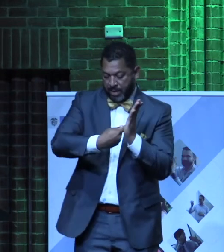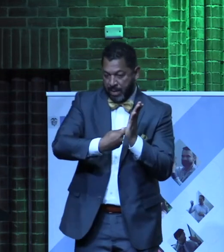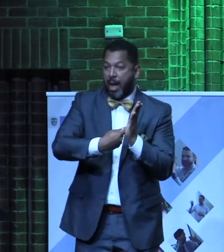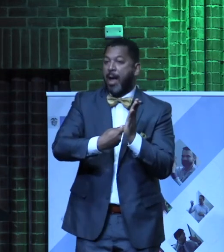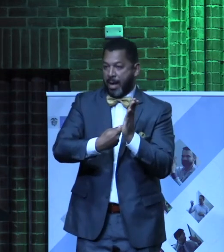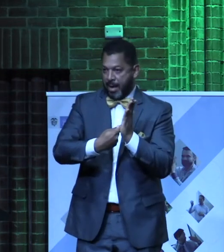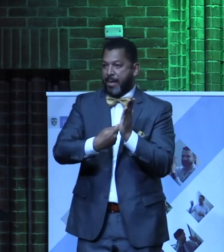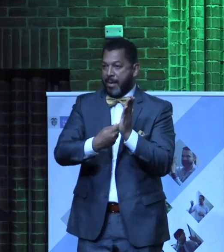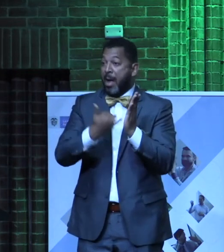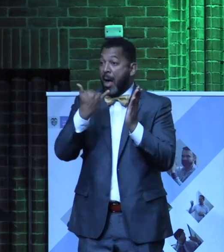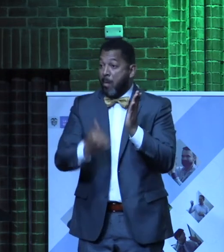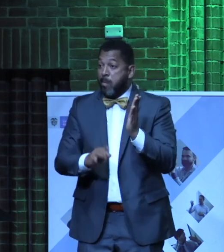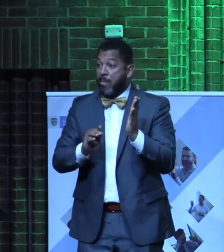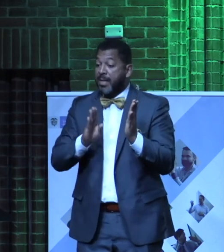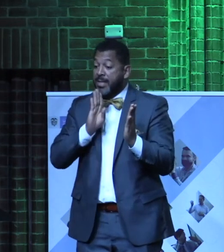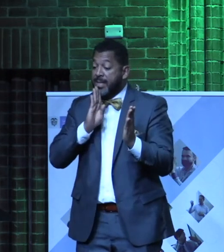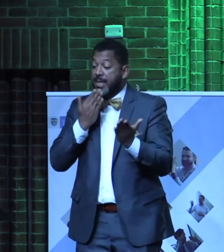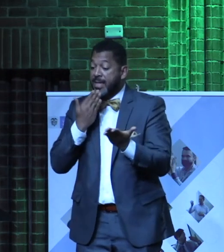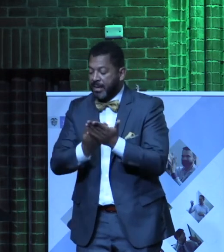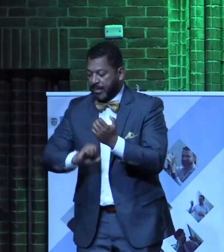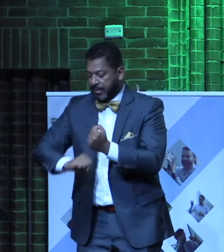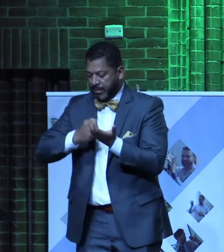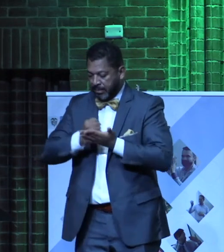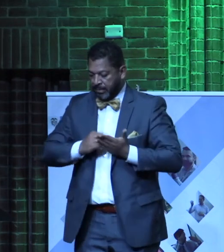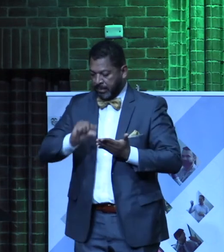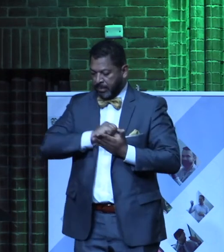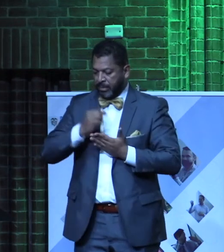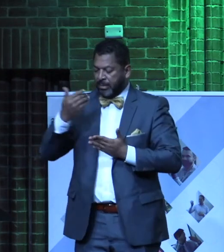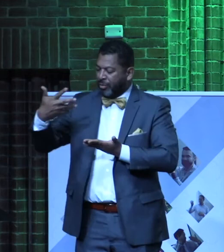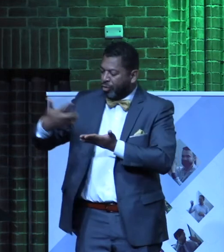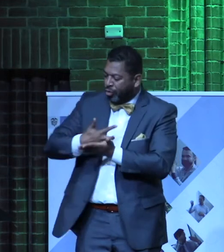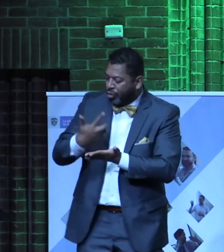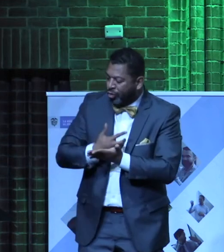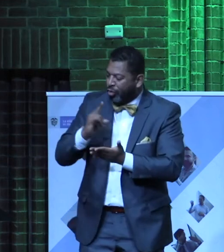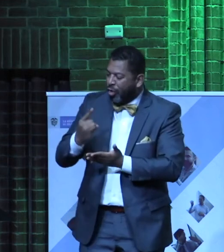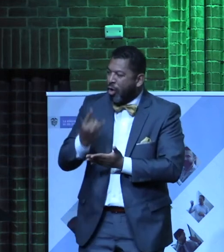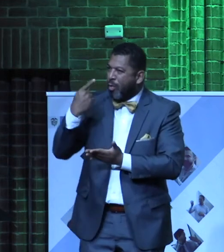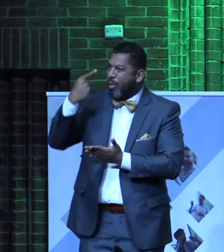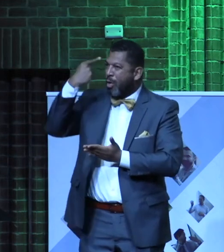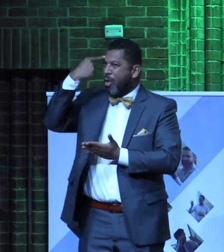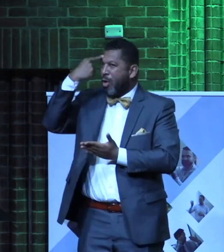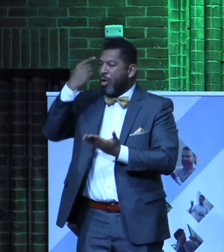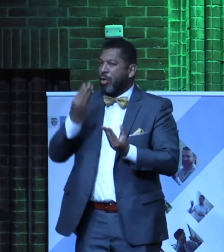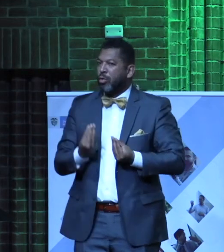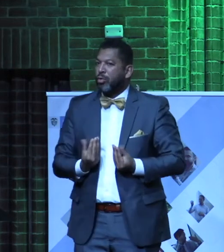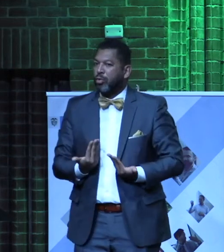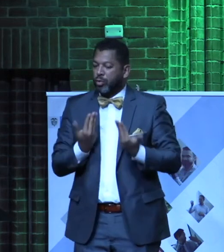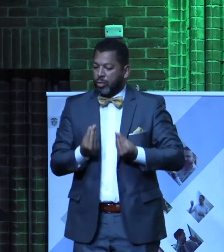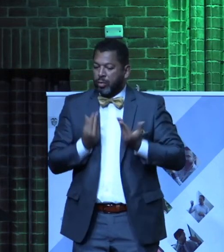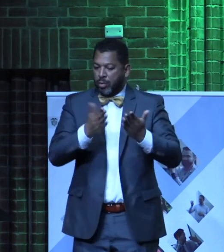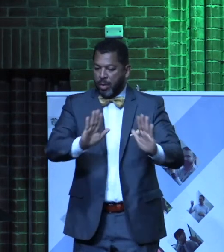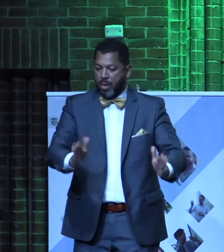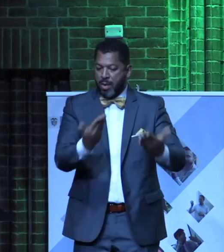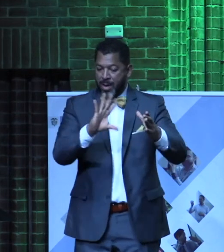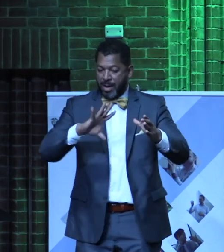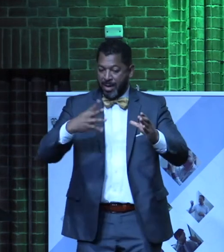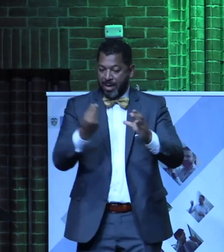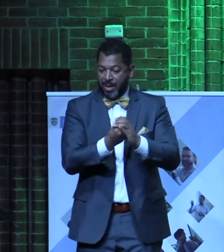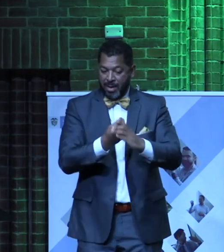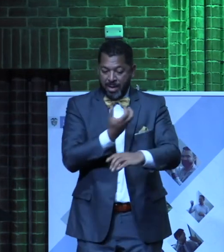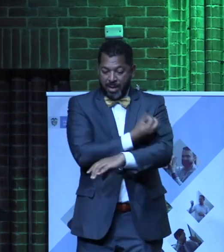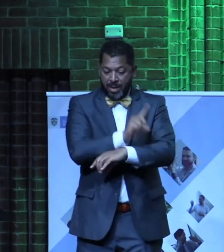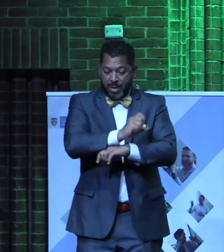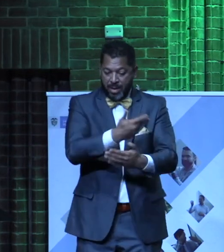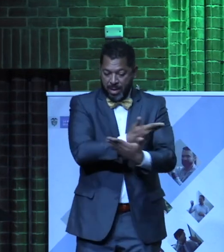de ideas el INSOR nos acompañó también en pensarnos de qué manera podíamos favorecer los procesos de inclusión en primera